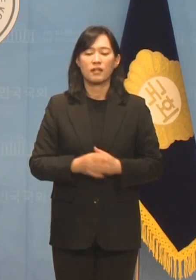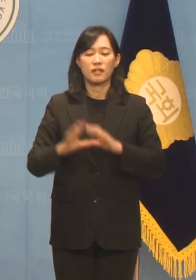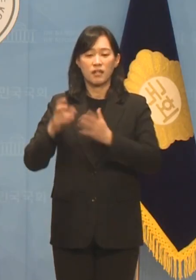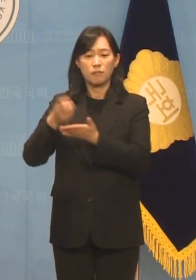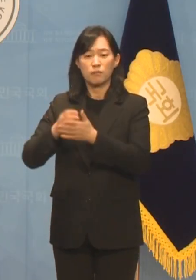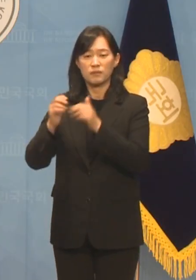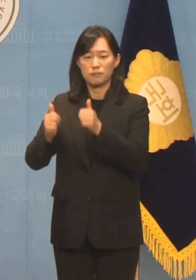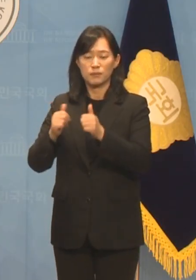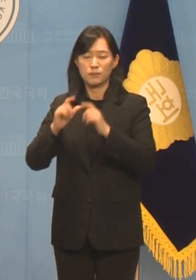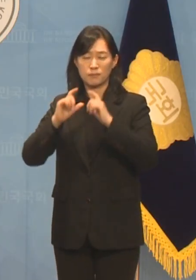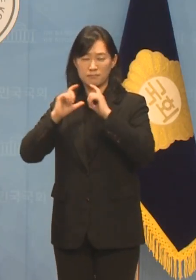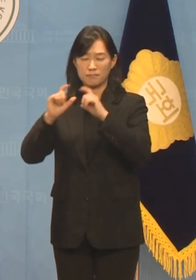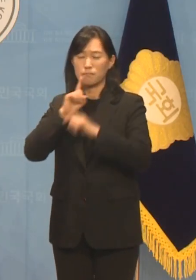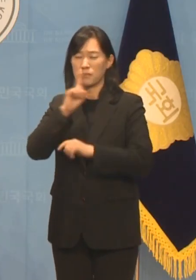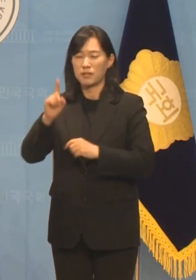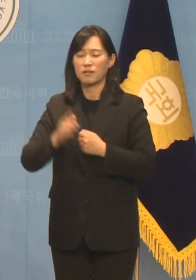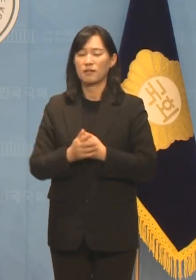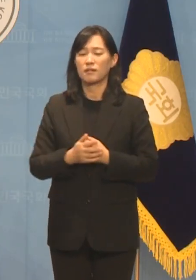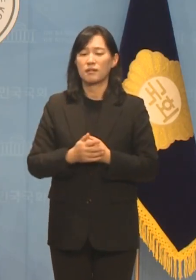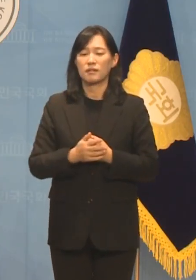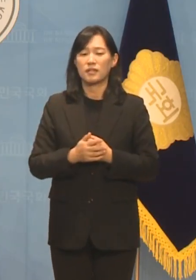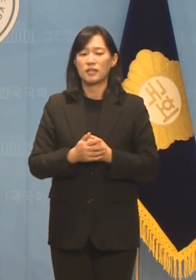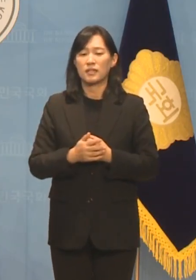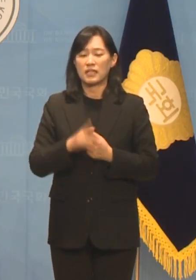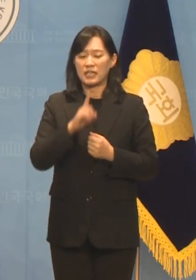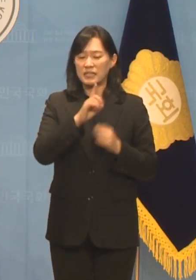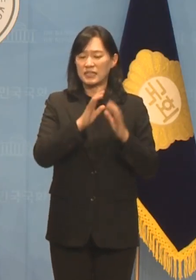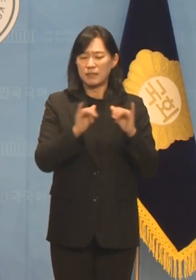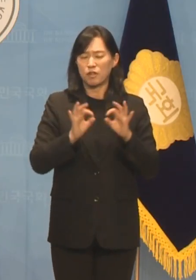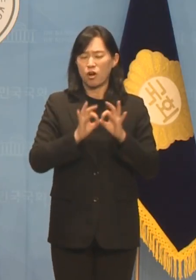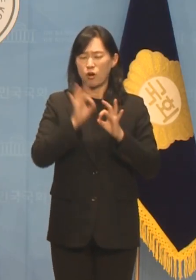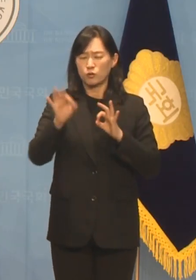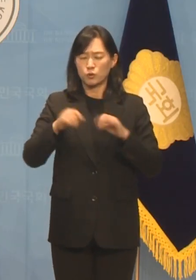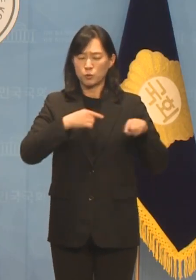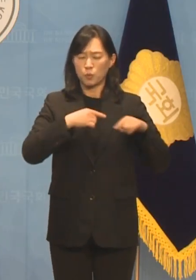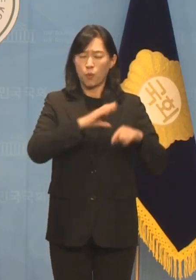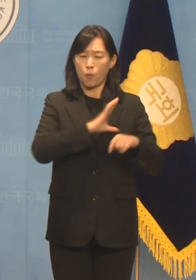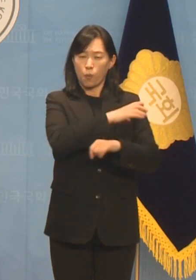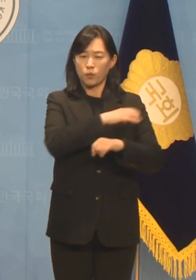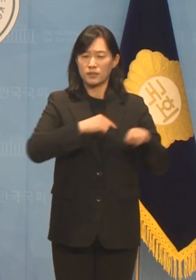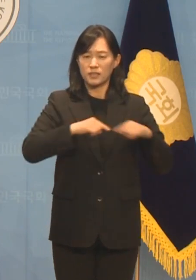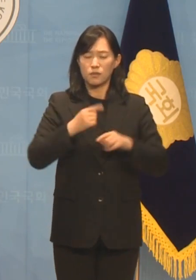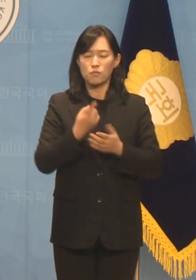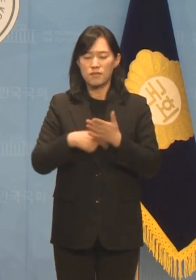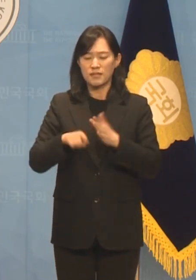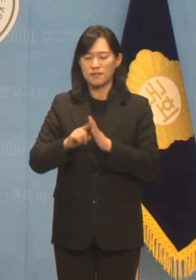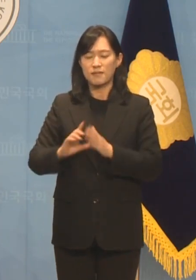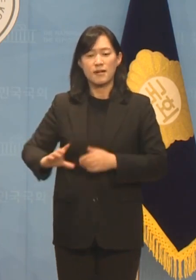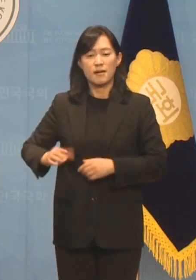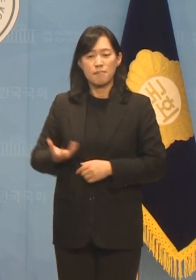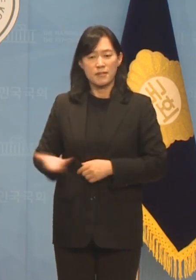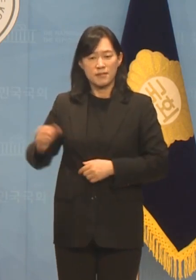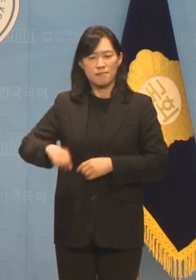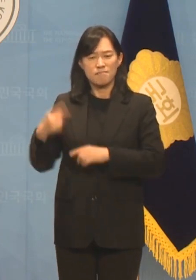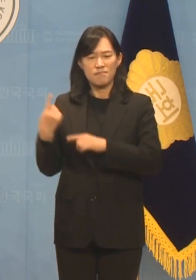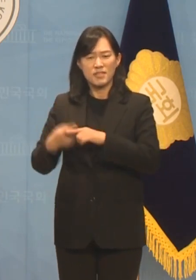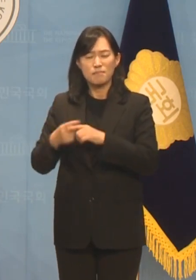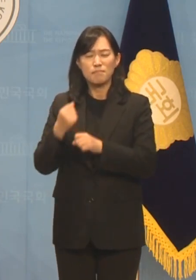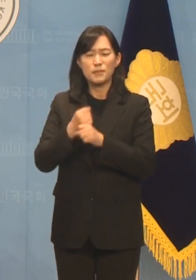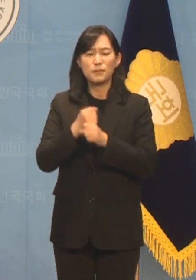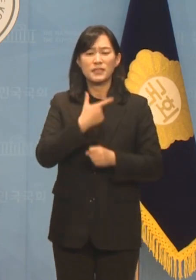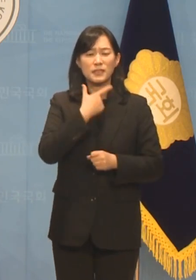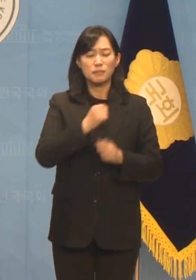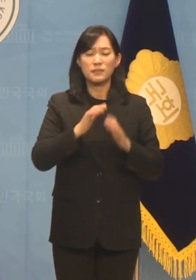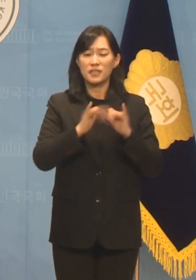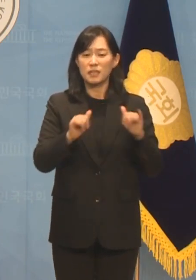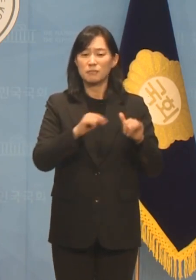헌재에도 호소합니다. 1인 영구 독재를 위해 대한민국을 킬링필드로 만들려던 자들을 다시